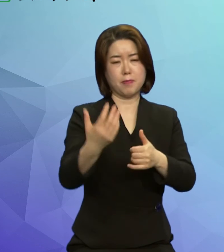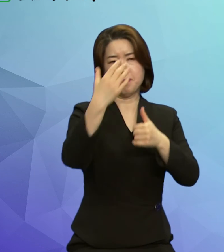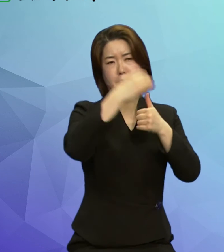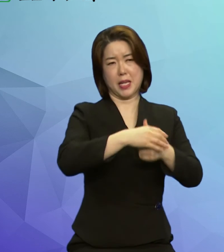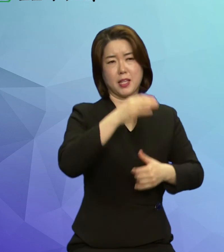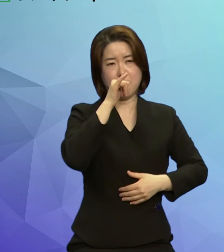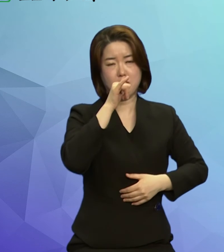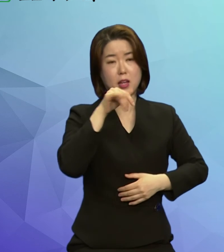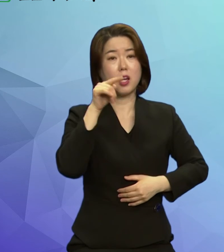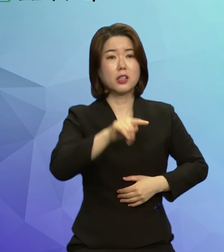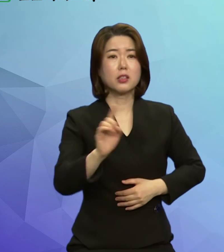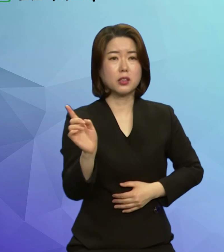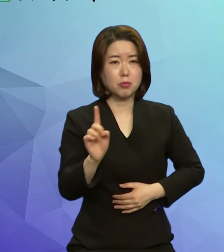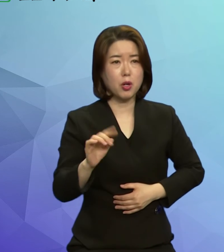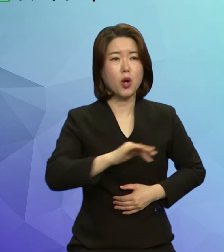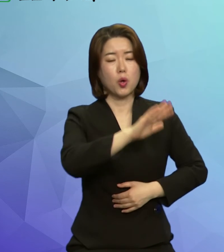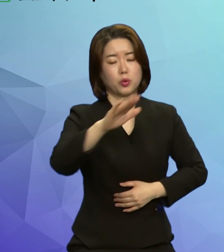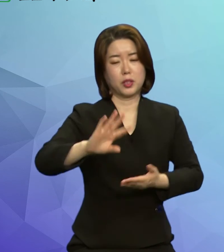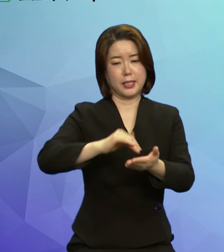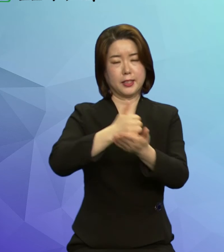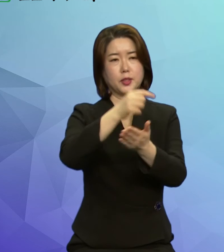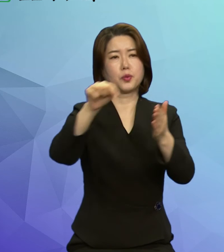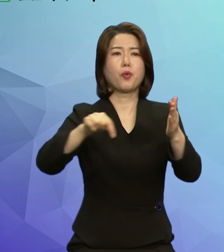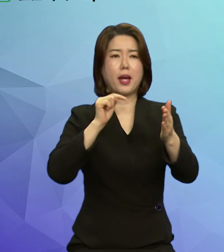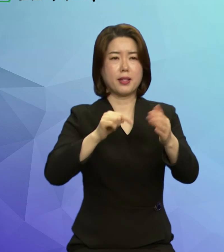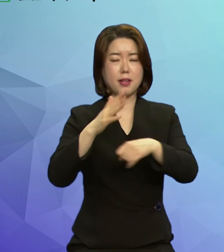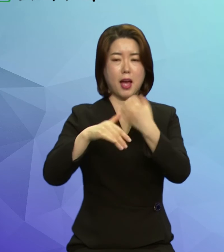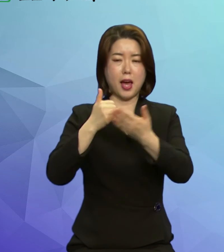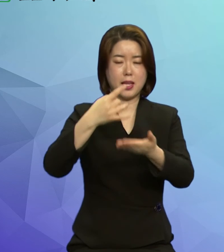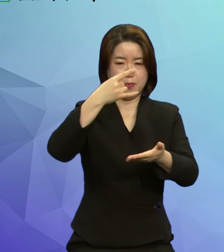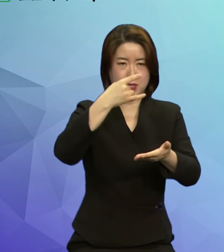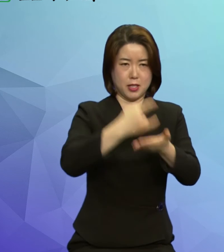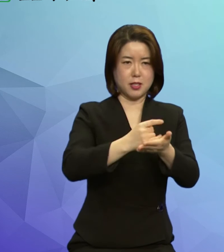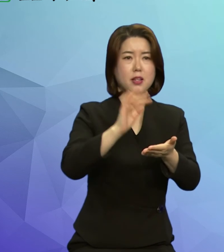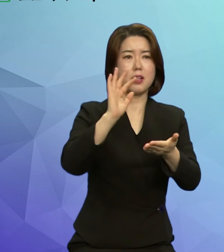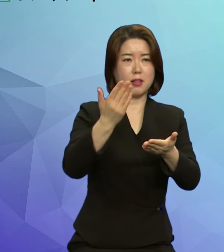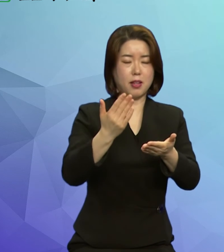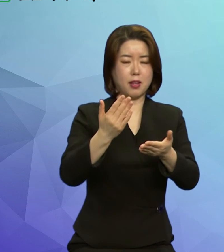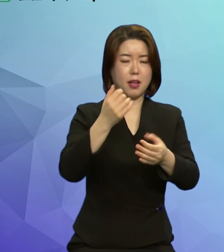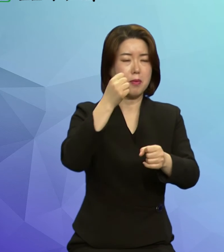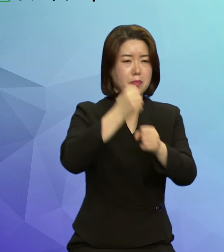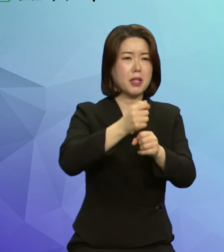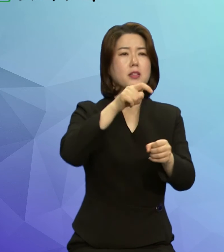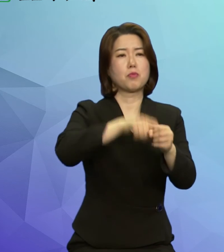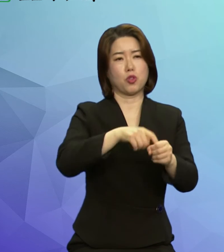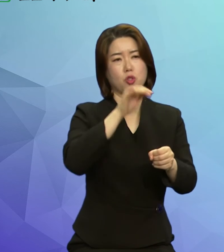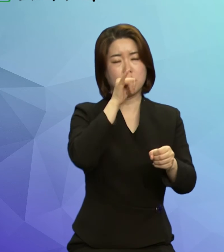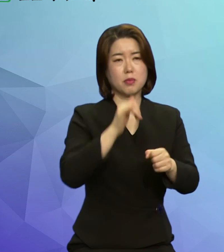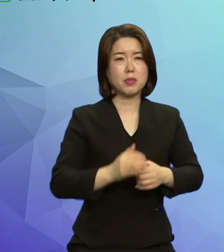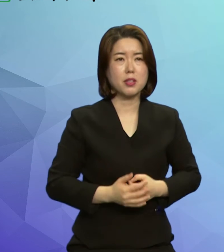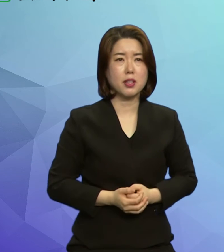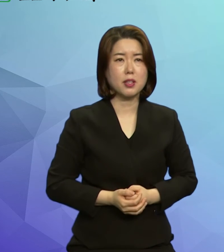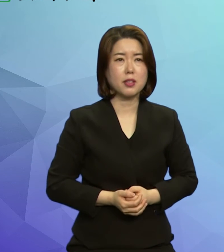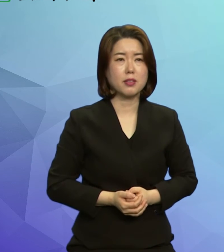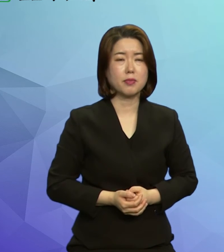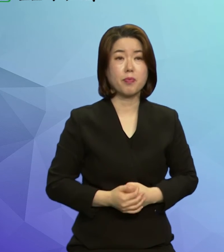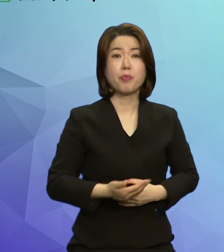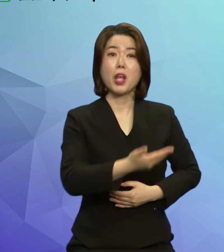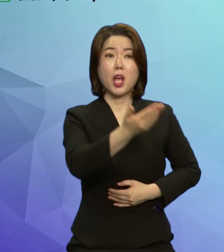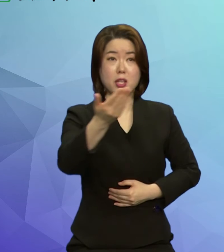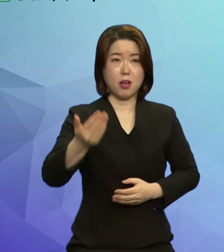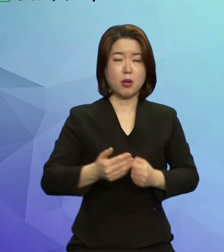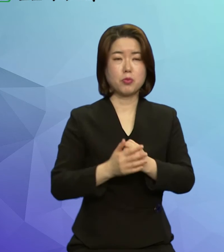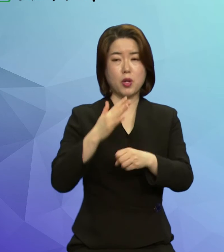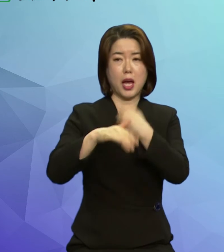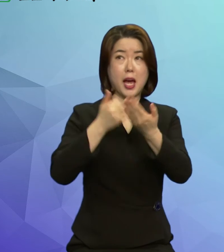씌우셨습니다. 그것은 우리가 그리스도 안에서 하나님의 의가 되게 하시려는 것입니다.